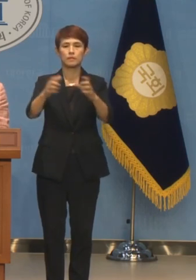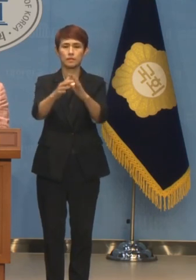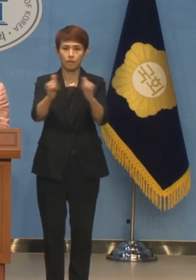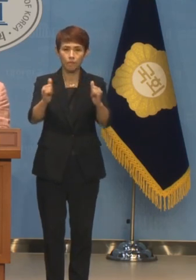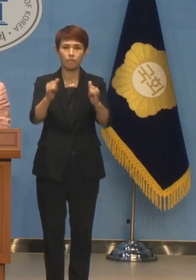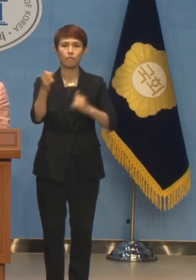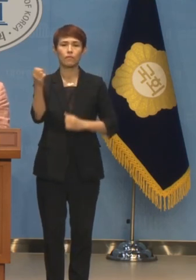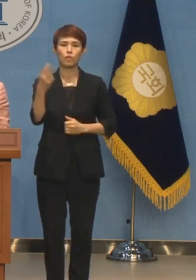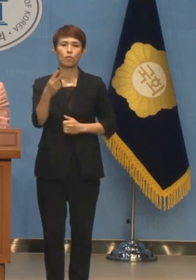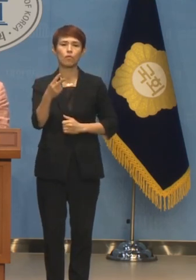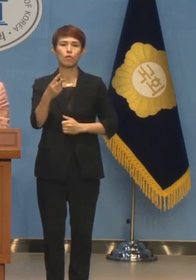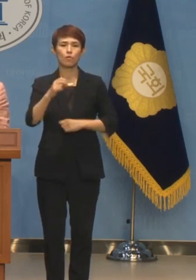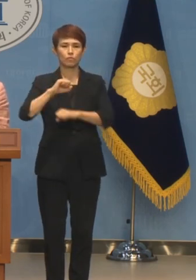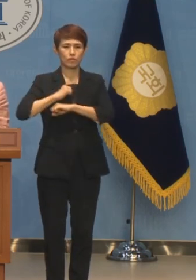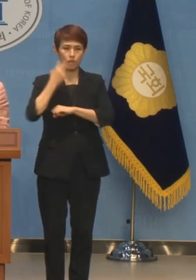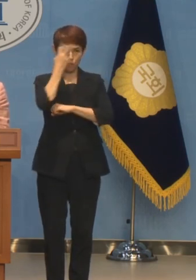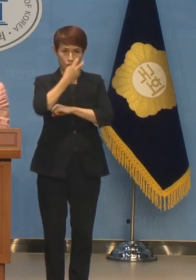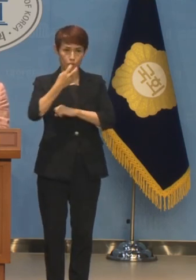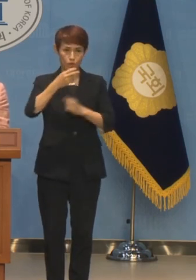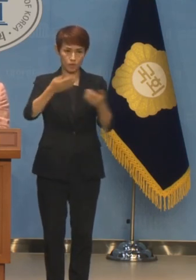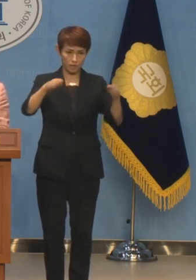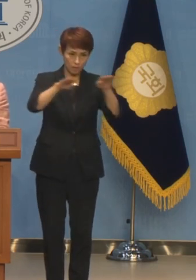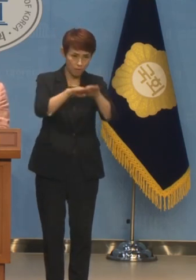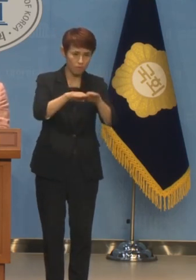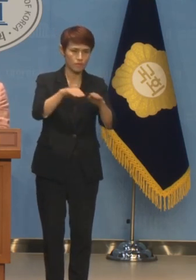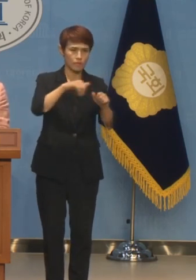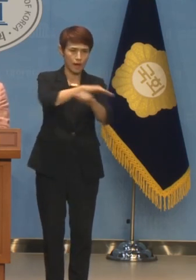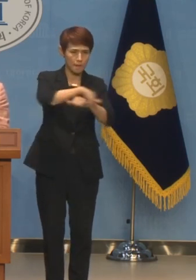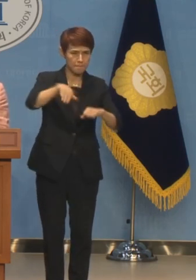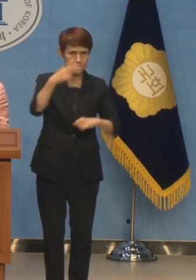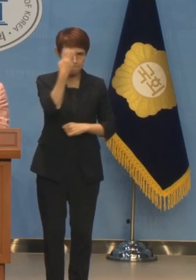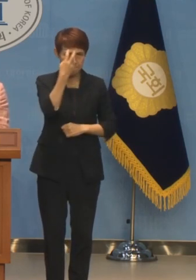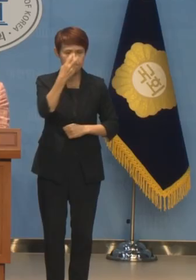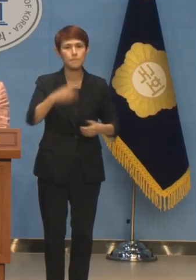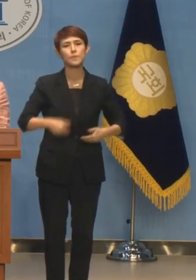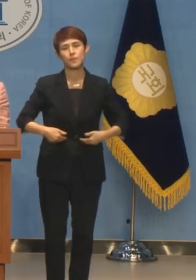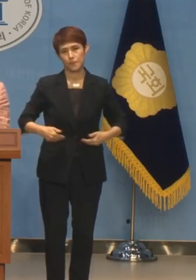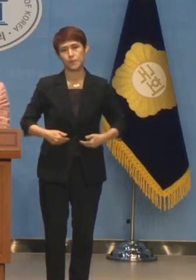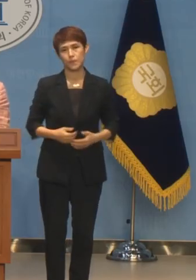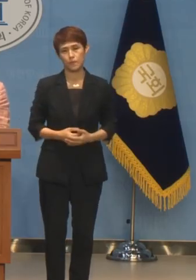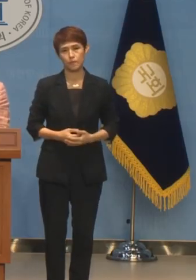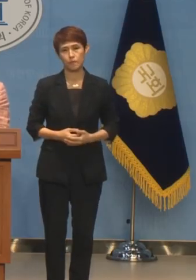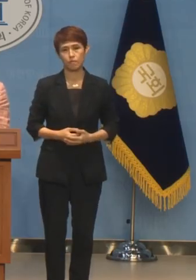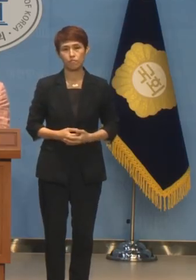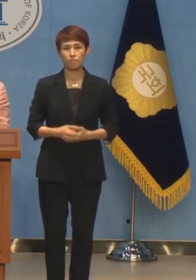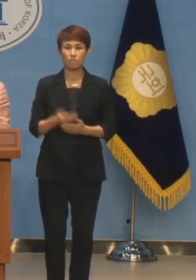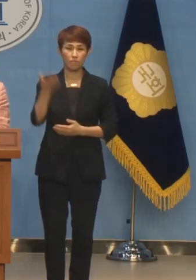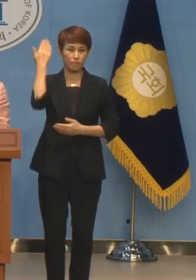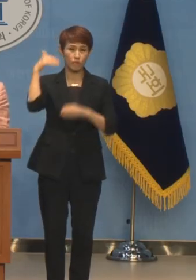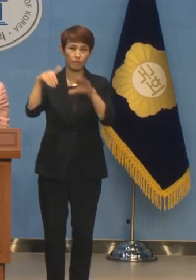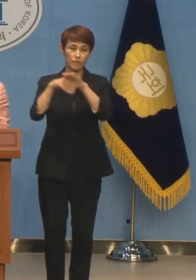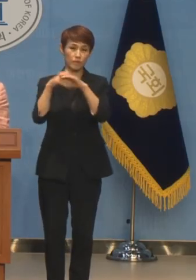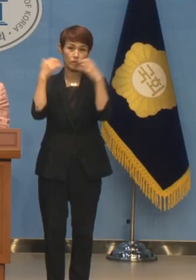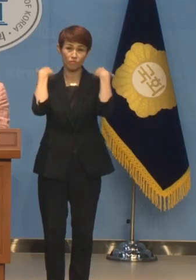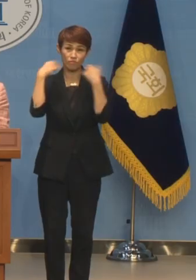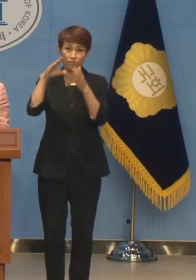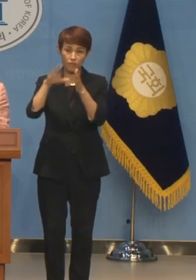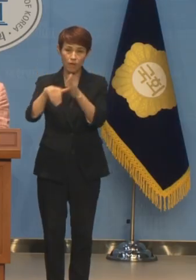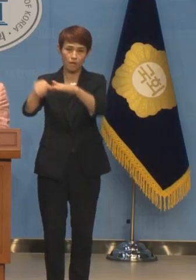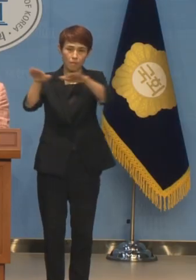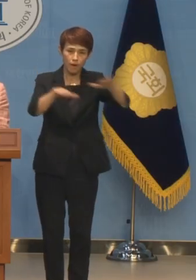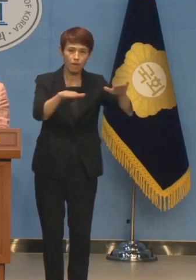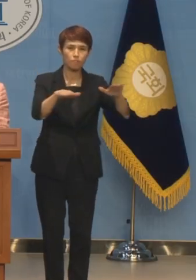하고 바다 생태계도 면밀히 조사해야 합니다. 그런데 문재인 정부에서는 해상 풍력